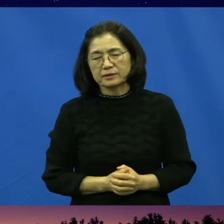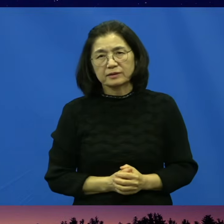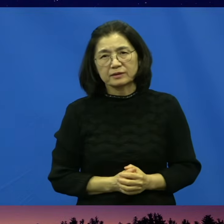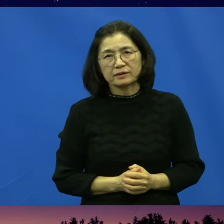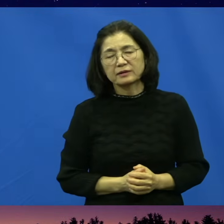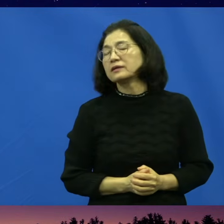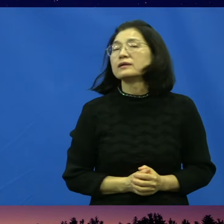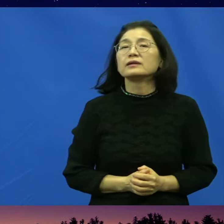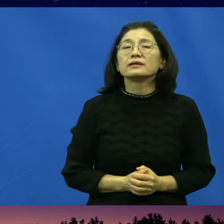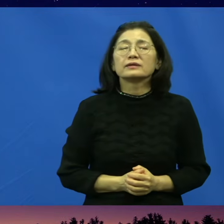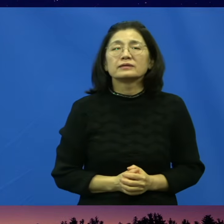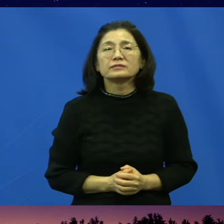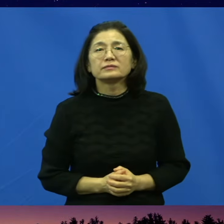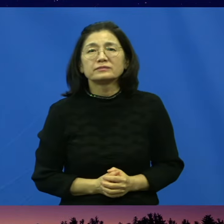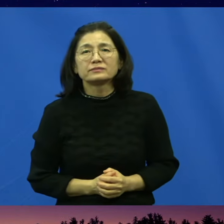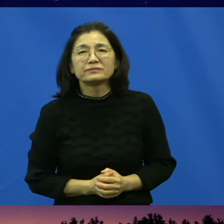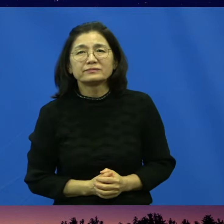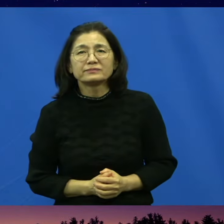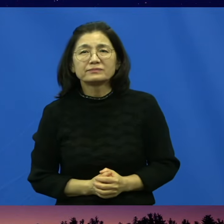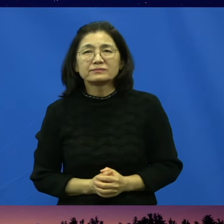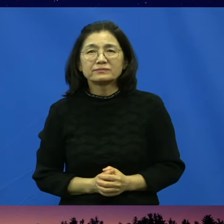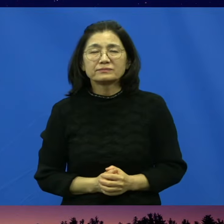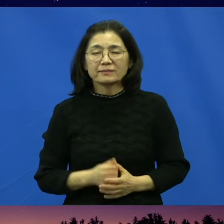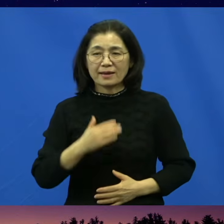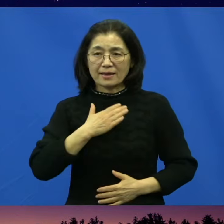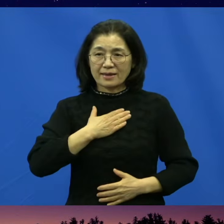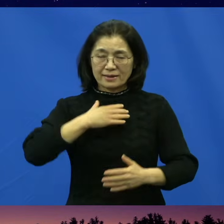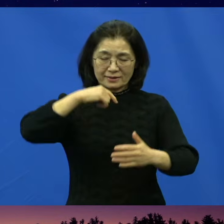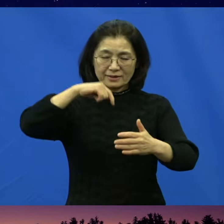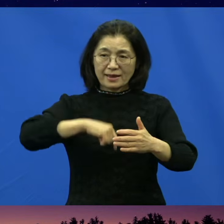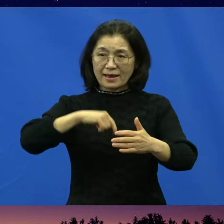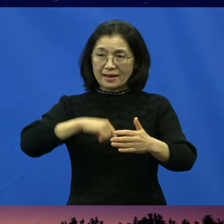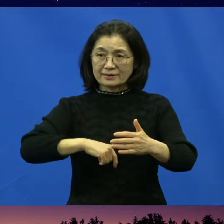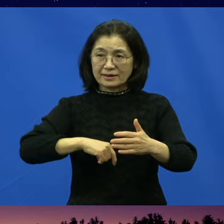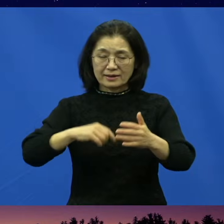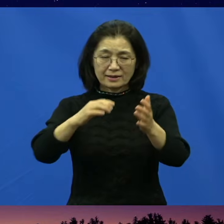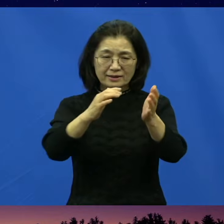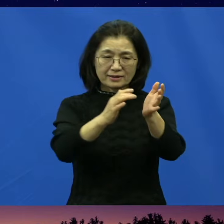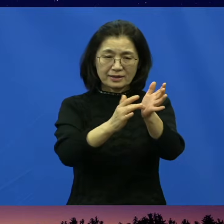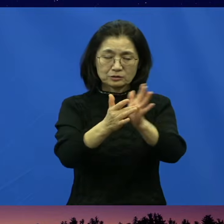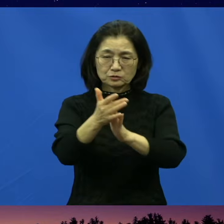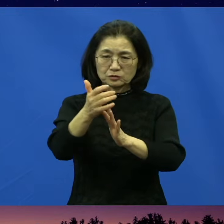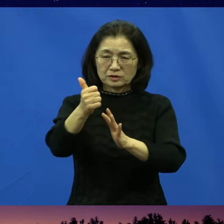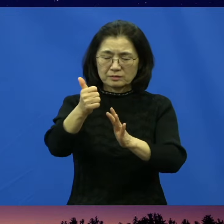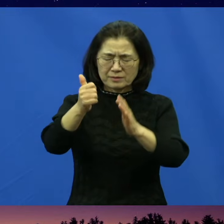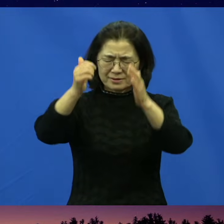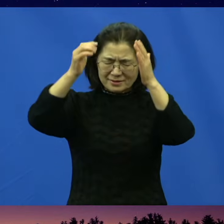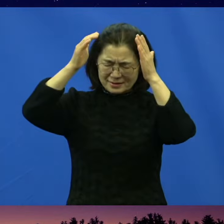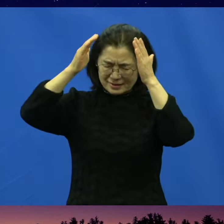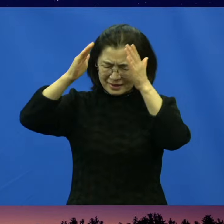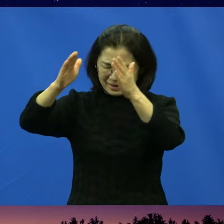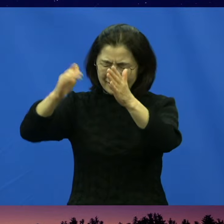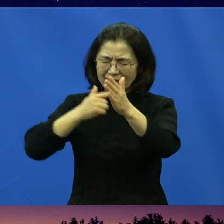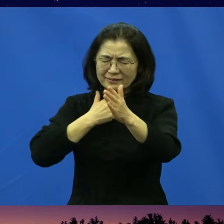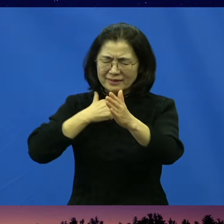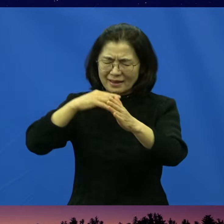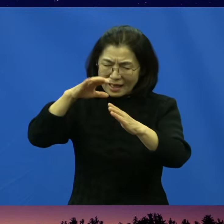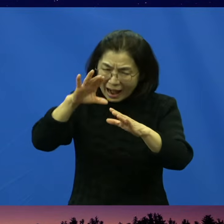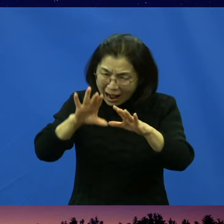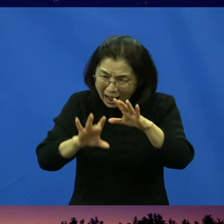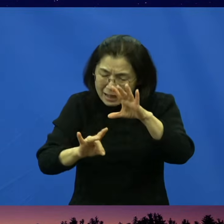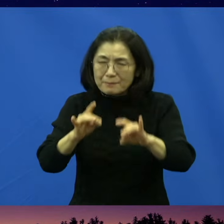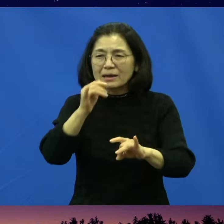사실 여러분, 우리 안에 예수님을 향한 갈망함이 있으면, 예수님을